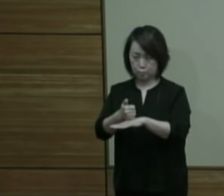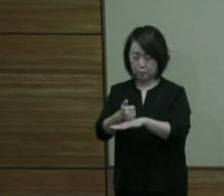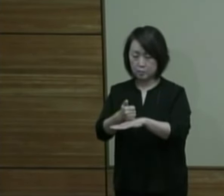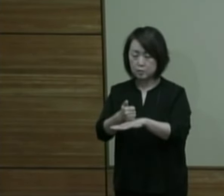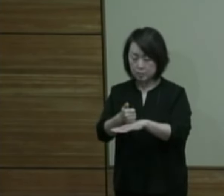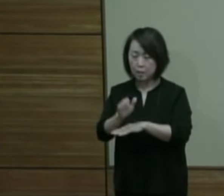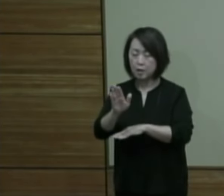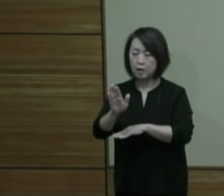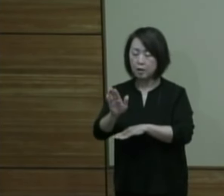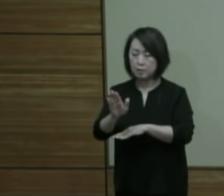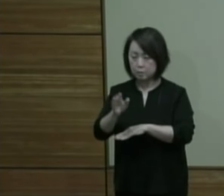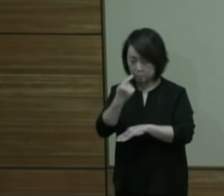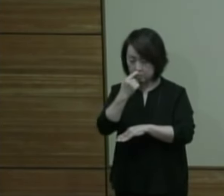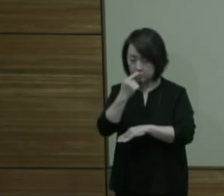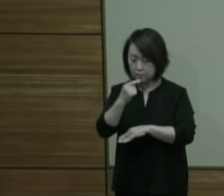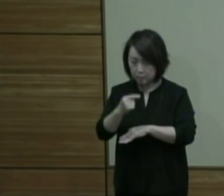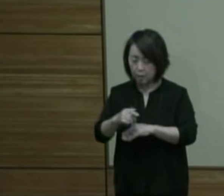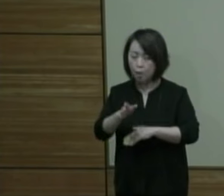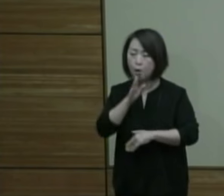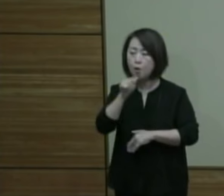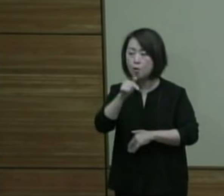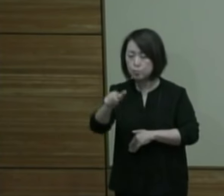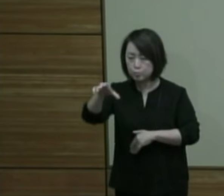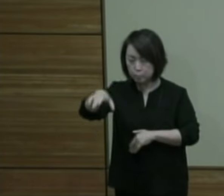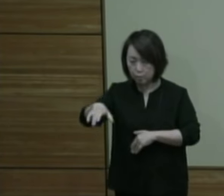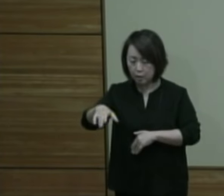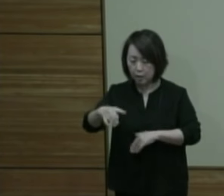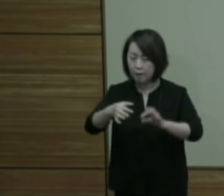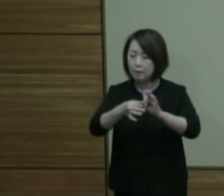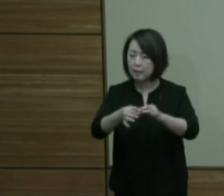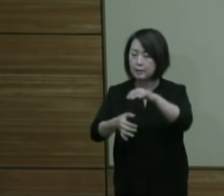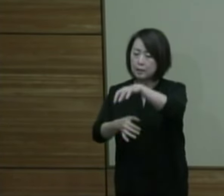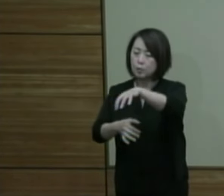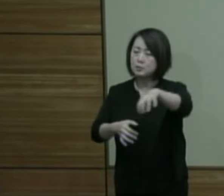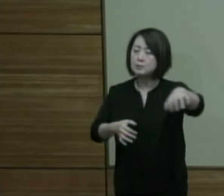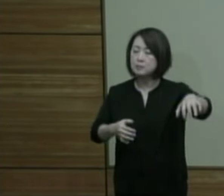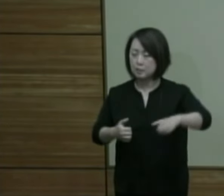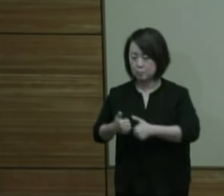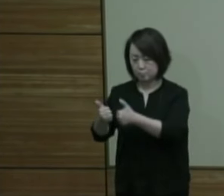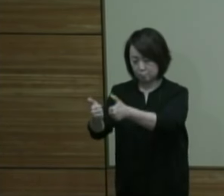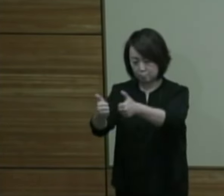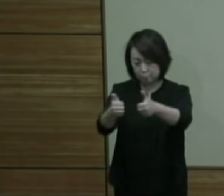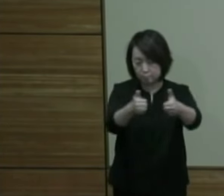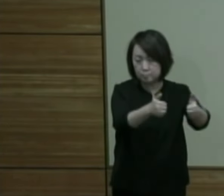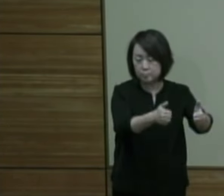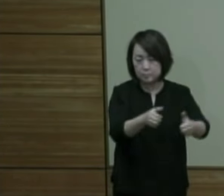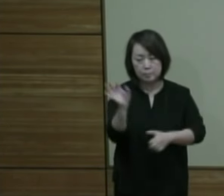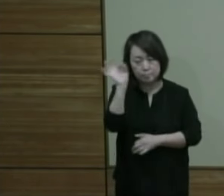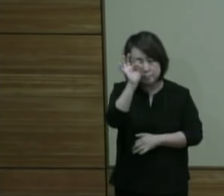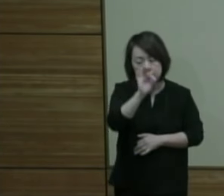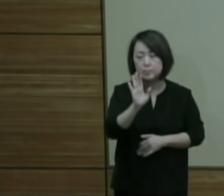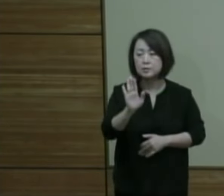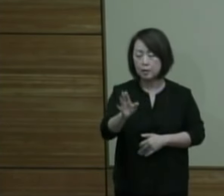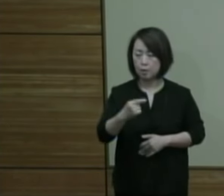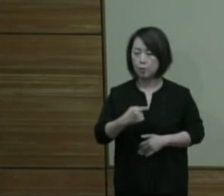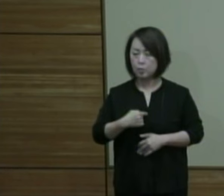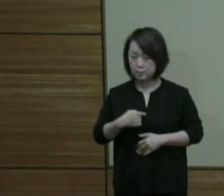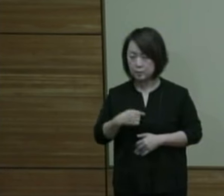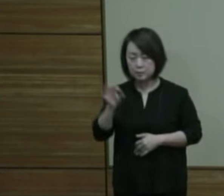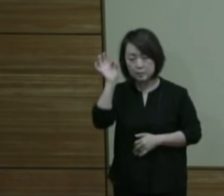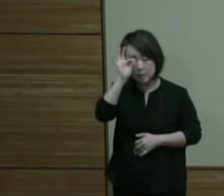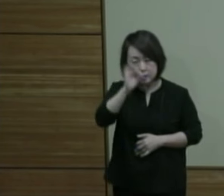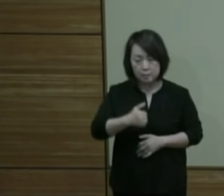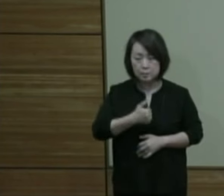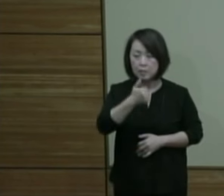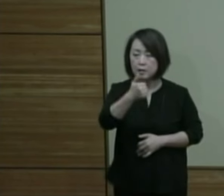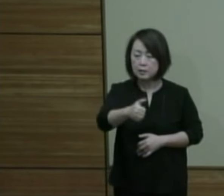は当然ですけれども、いくつかあの関係の施設を視察にすでに行かせていただいています。で、私があの視察に行かせてい